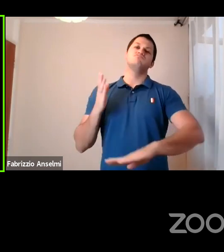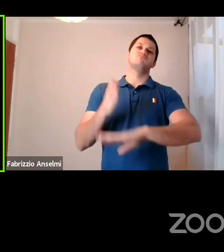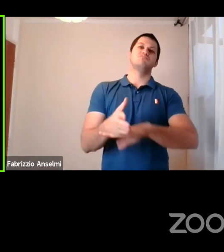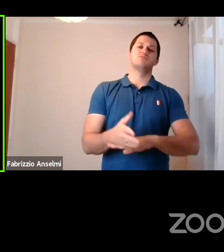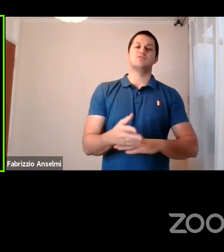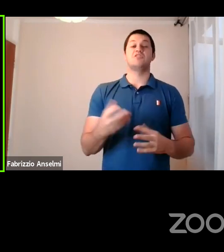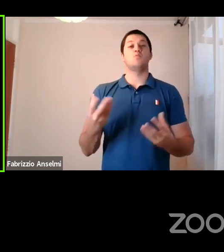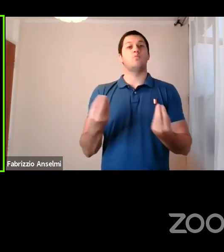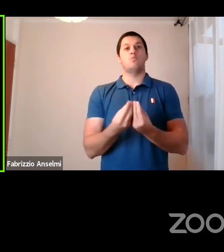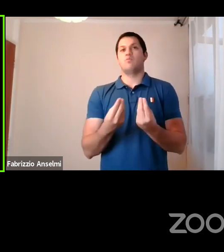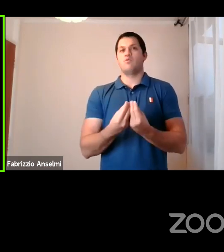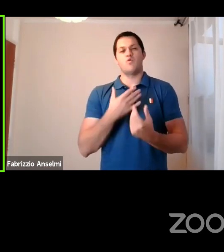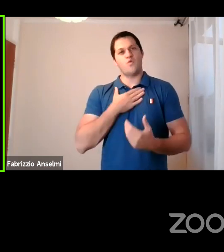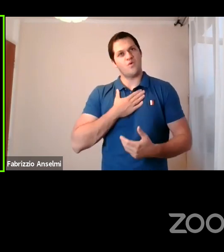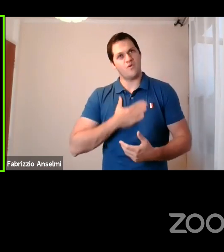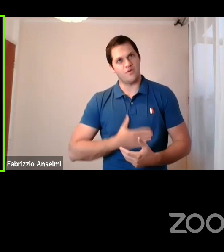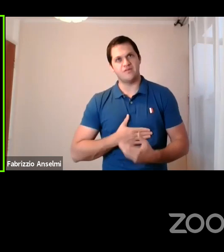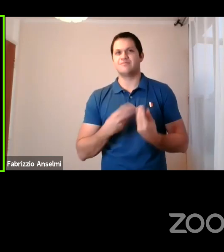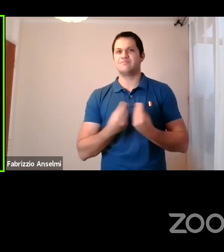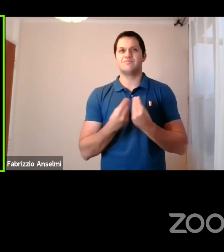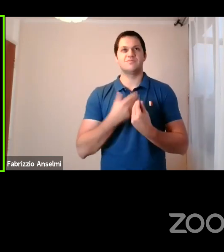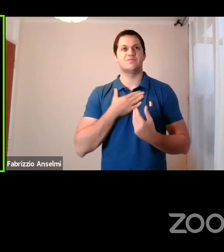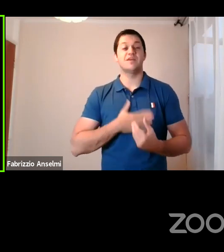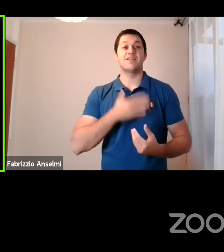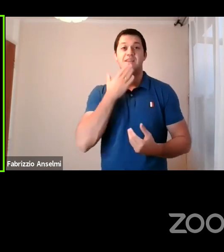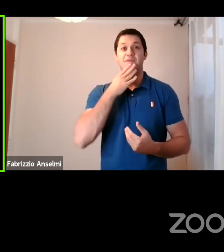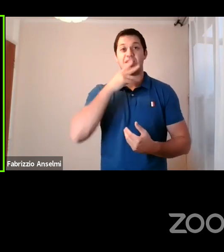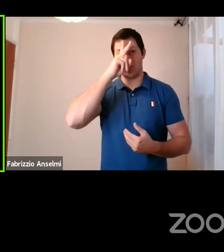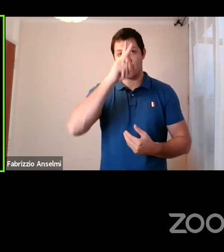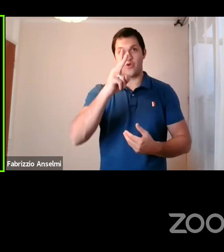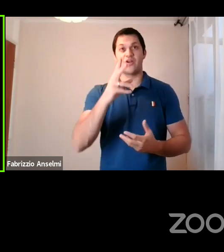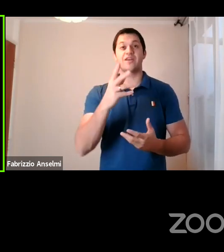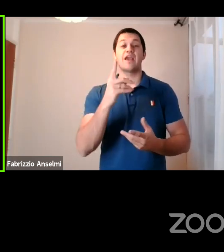También tuvimos el honor de que una de las kinesiólogas pioneras